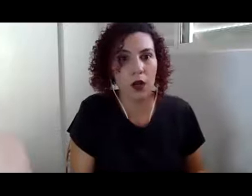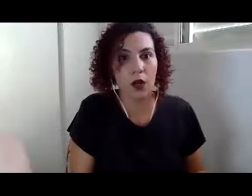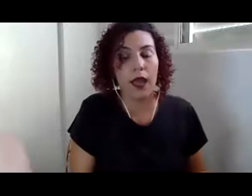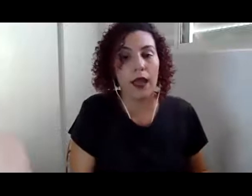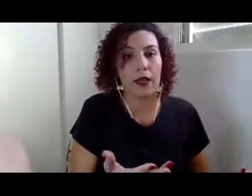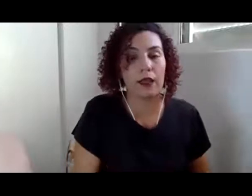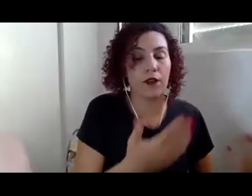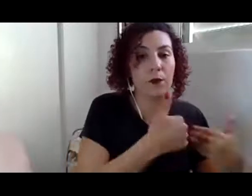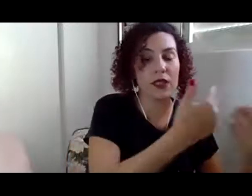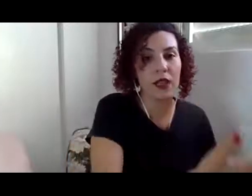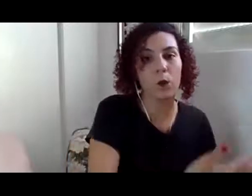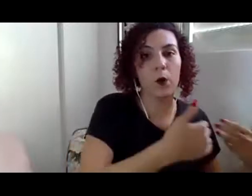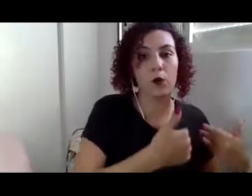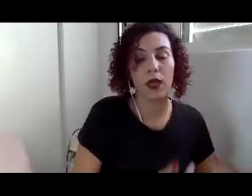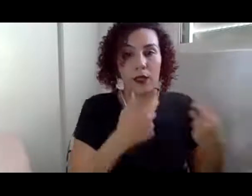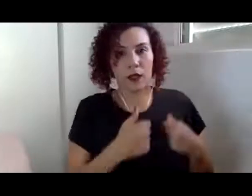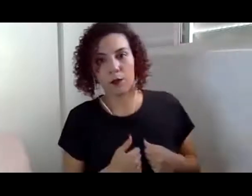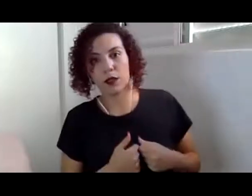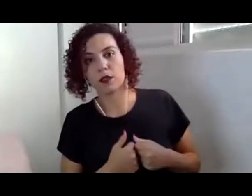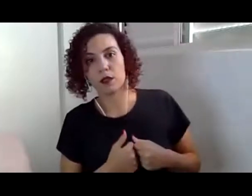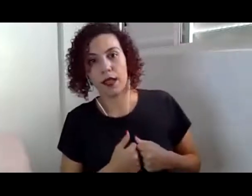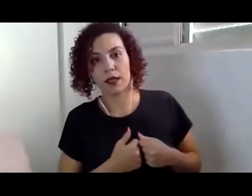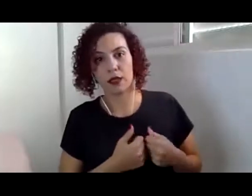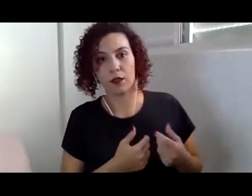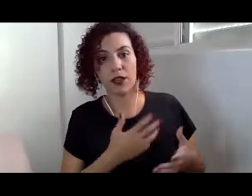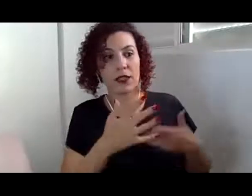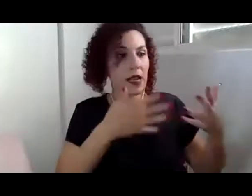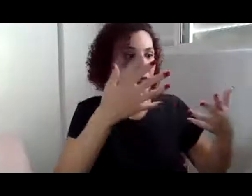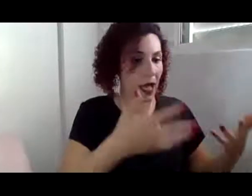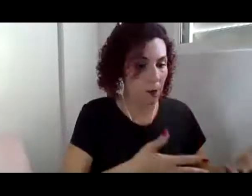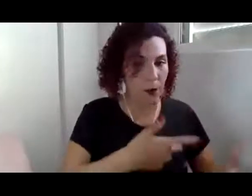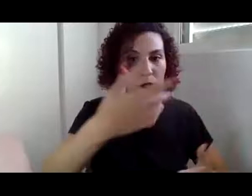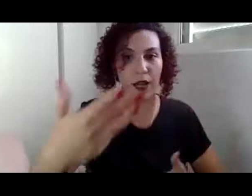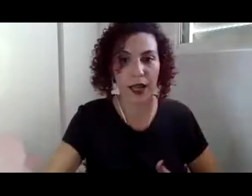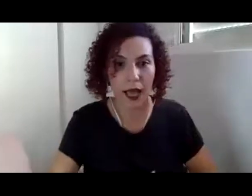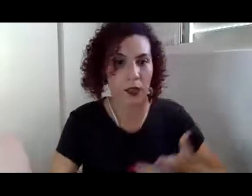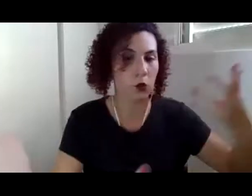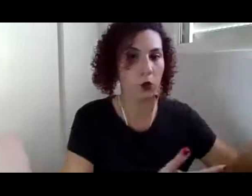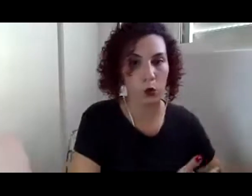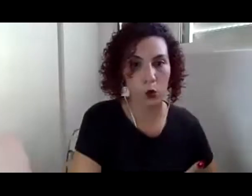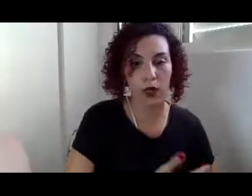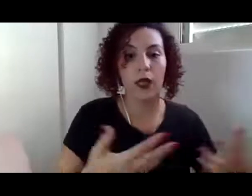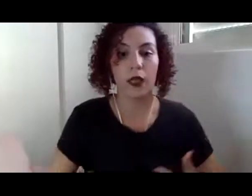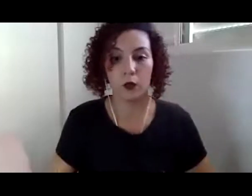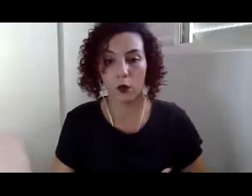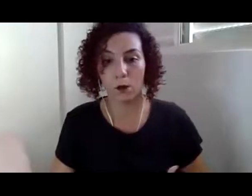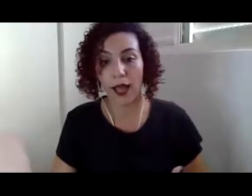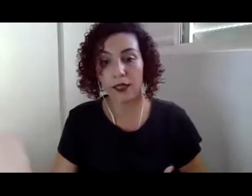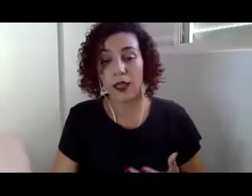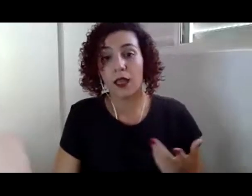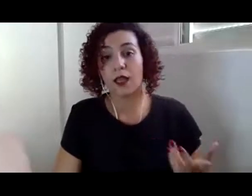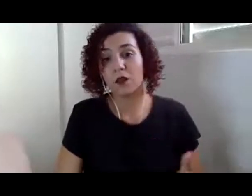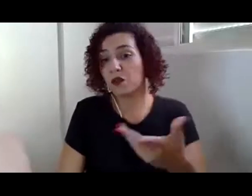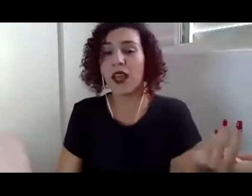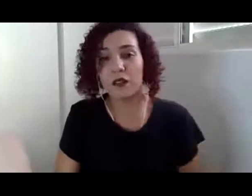professor que vai me ensinar o português em Libras, né? Assim, vai sinalizar para me explicar a estrutura e tudo